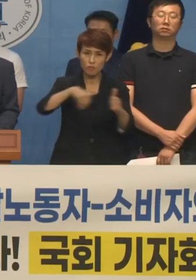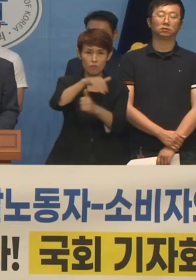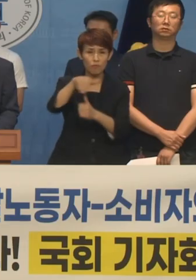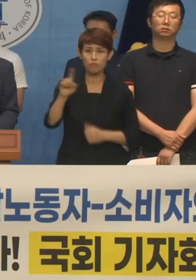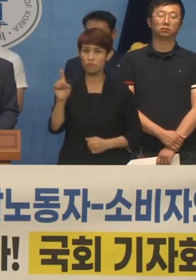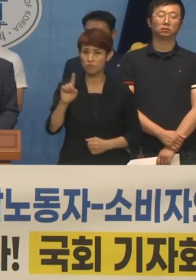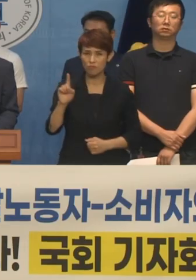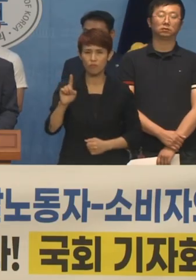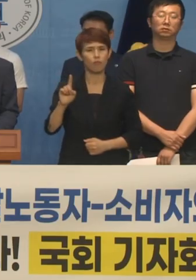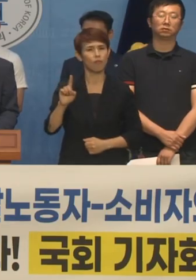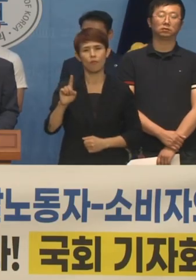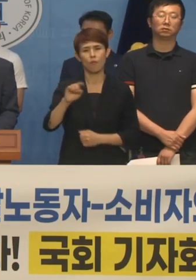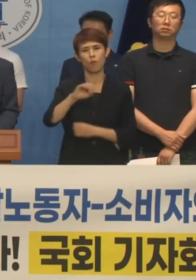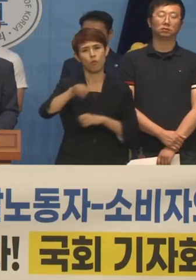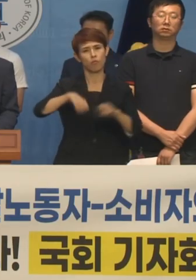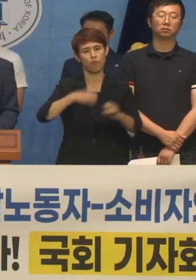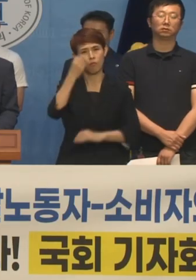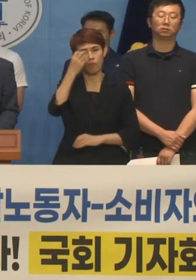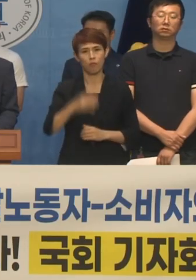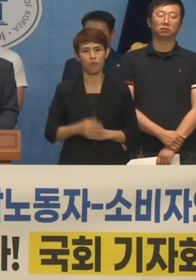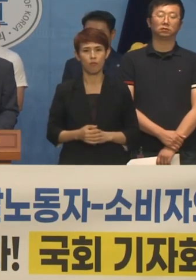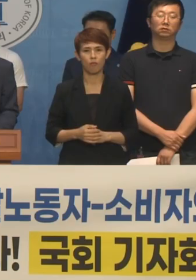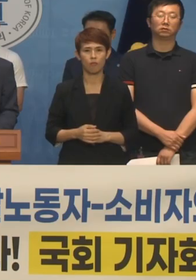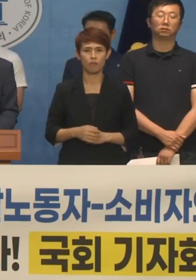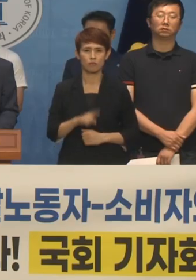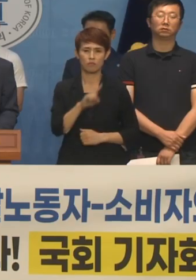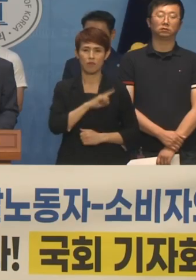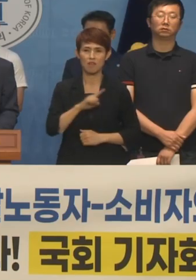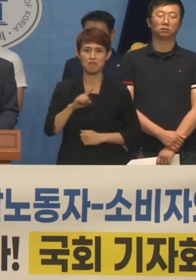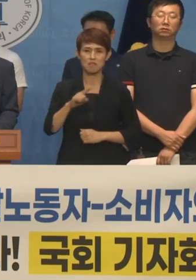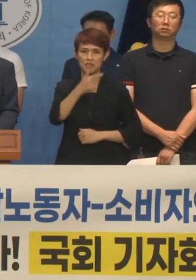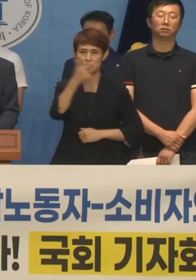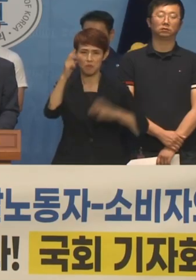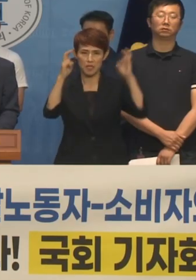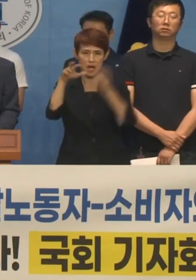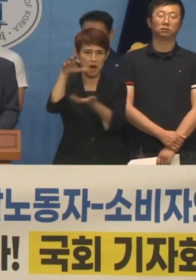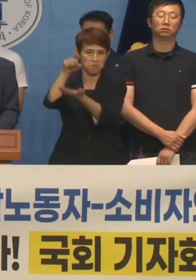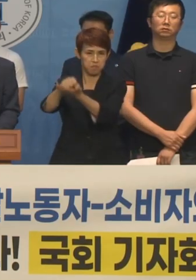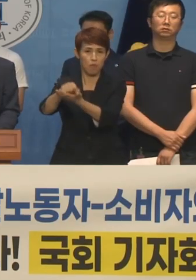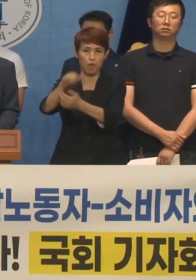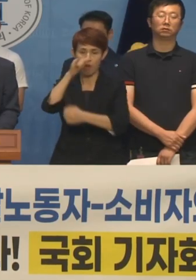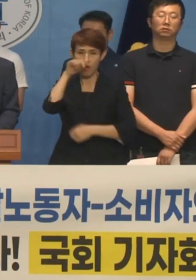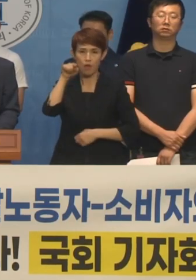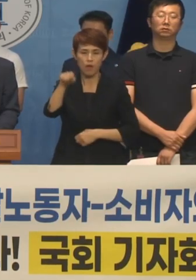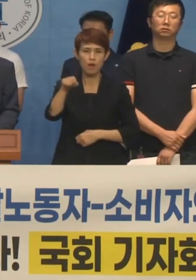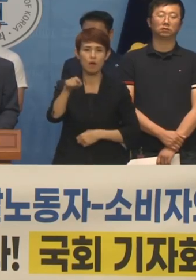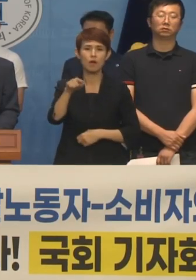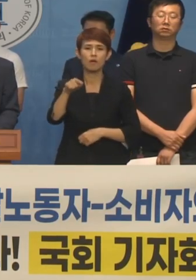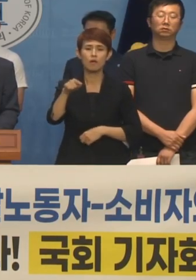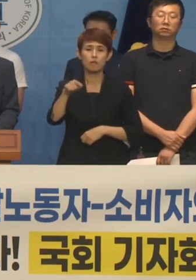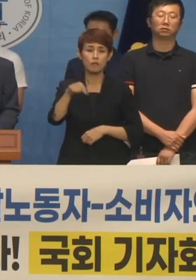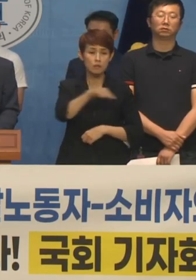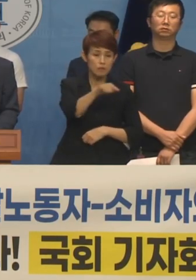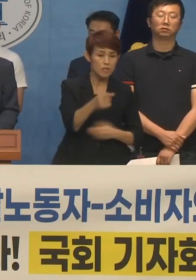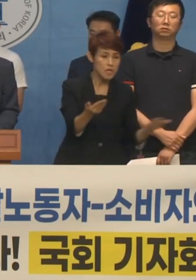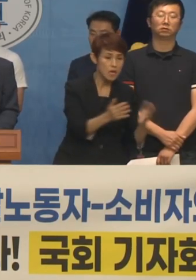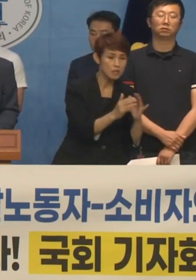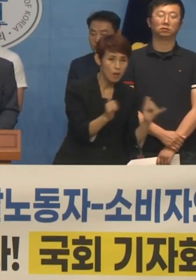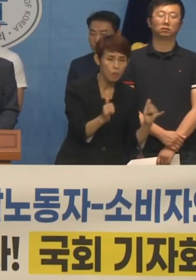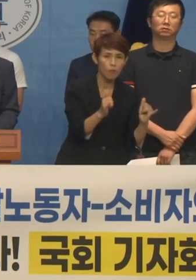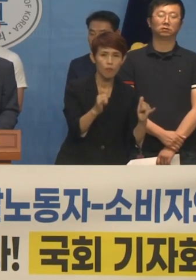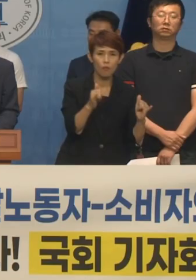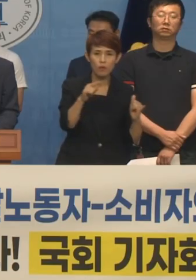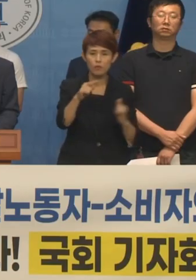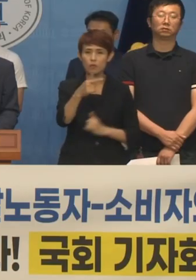양상은 주객이 전도되어 플랫폼이 가장 많은 이득을 취하고 있고 이 산업의 주인공들이 오히려